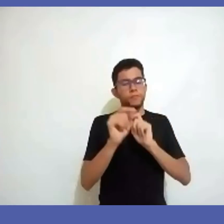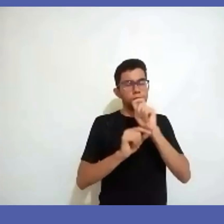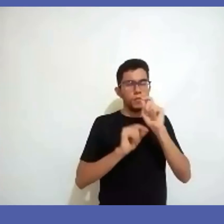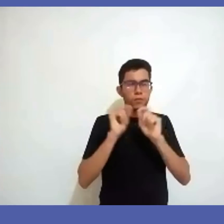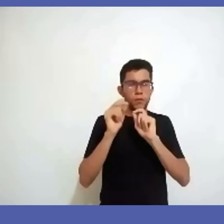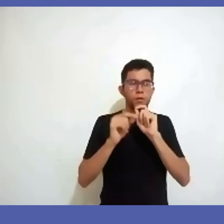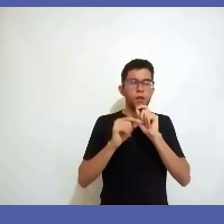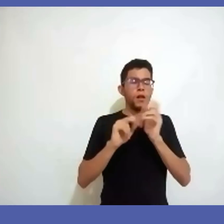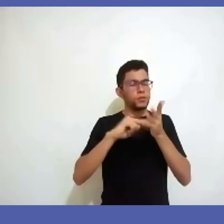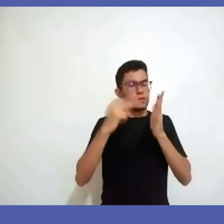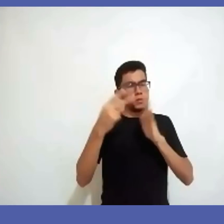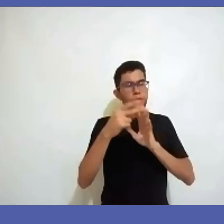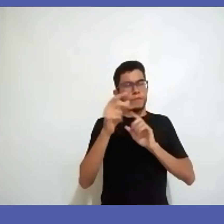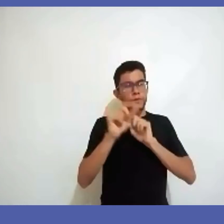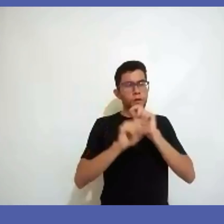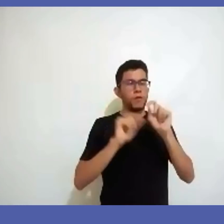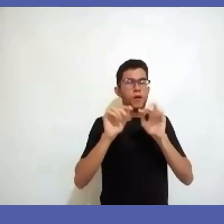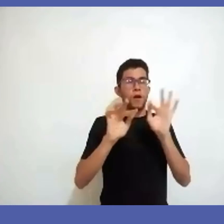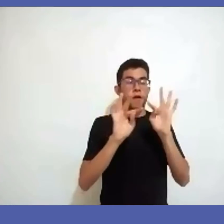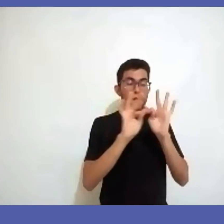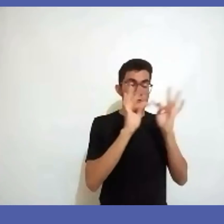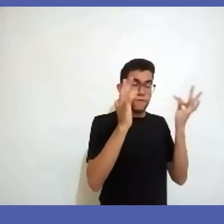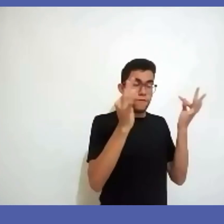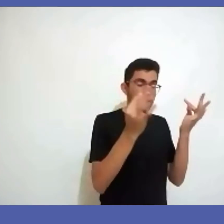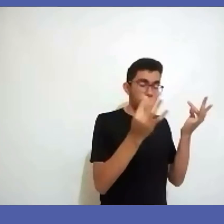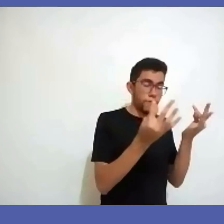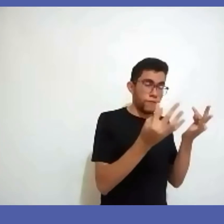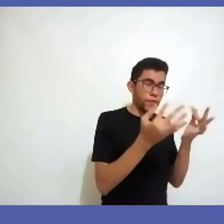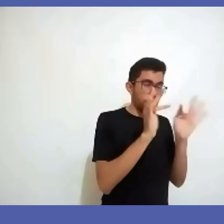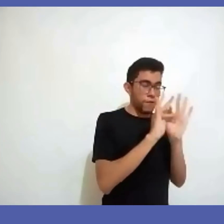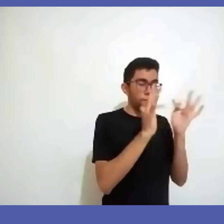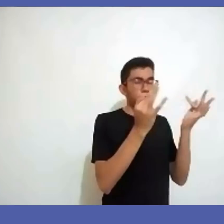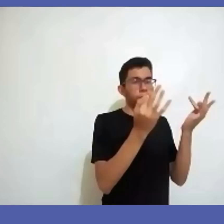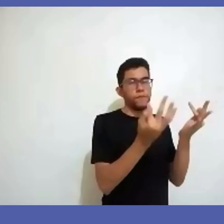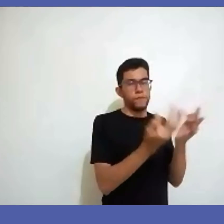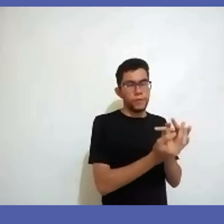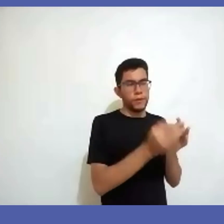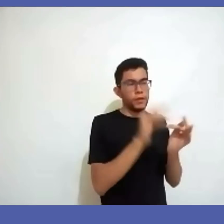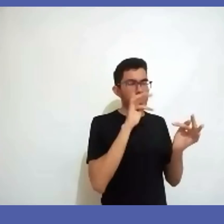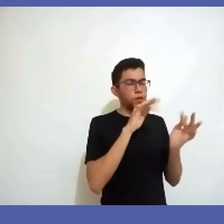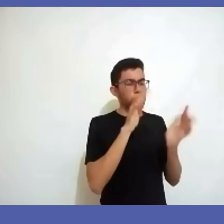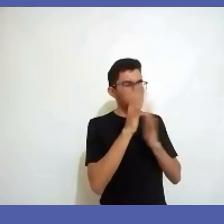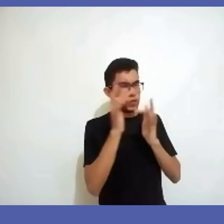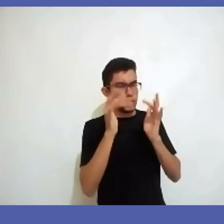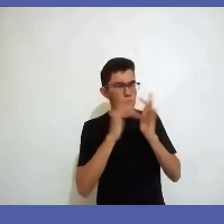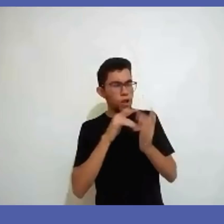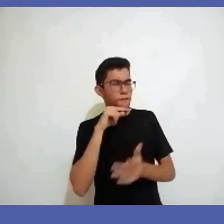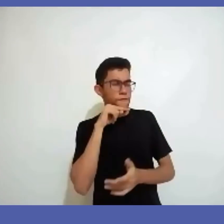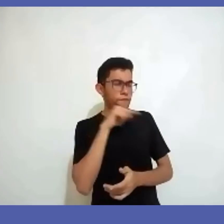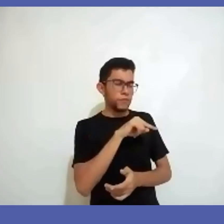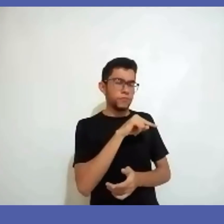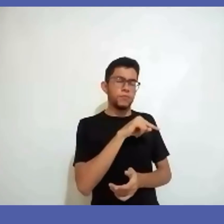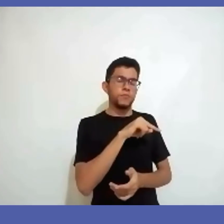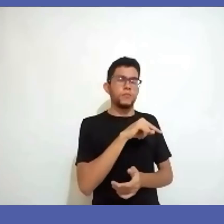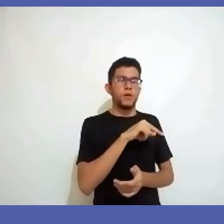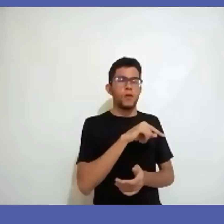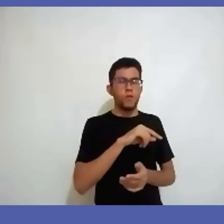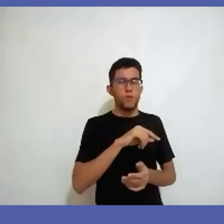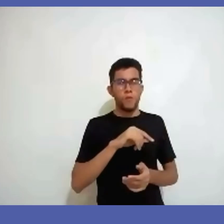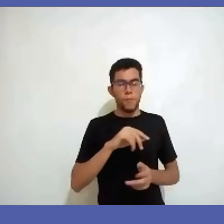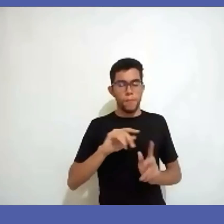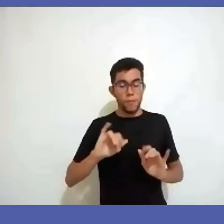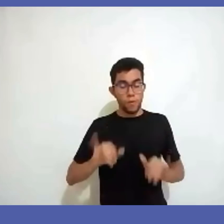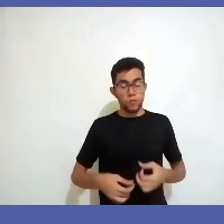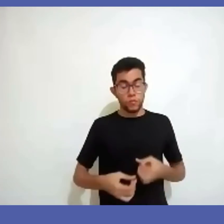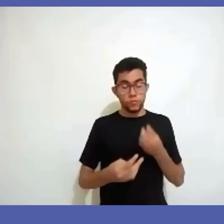raça ou família ou porcento. Jesus fez referência à profecia de que o povo judeu não seria exterminado